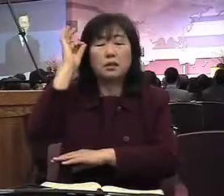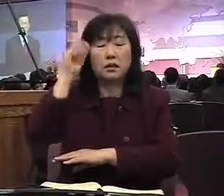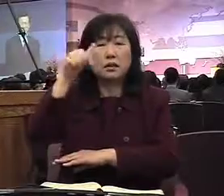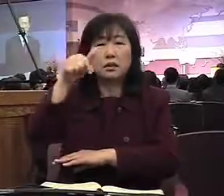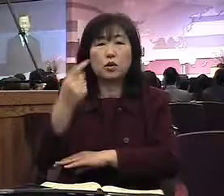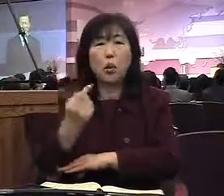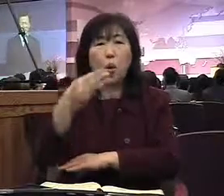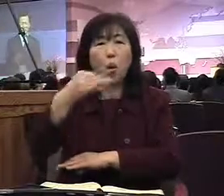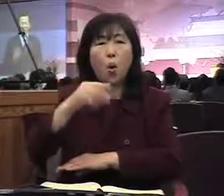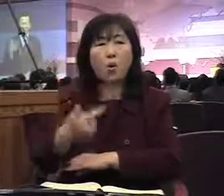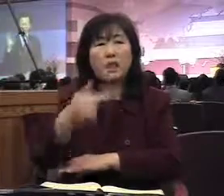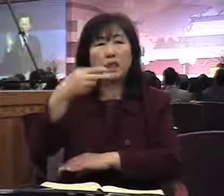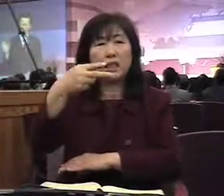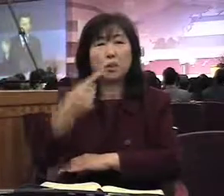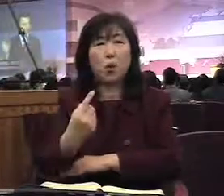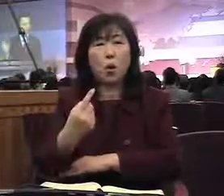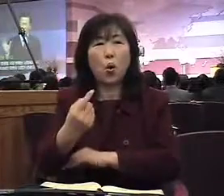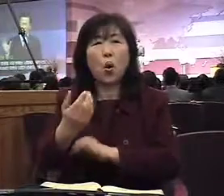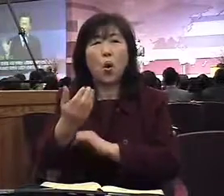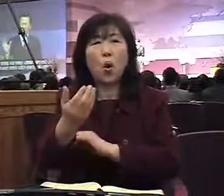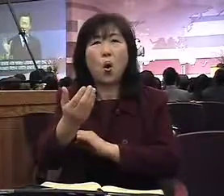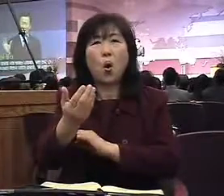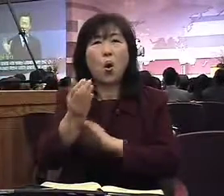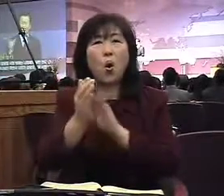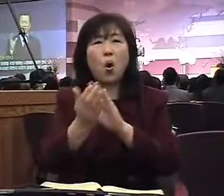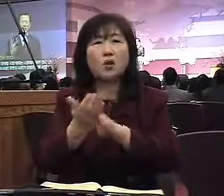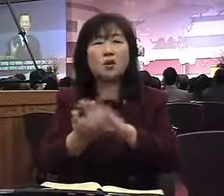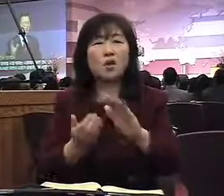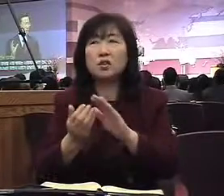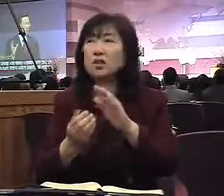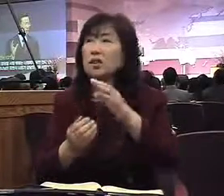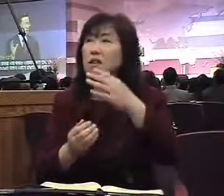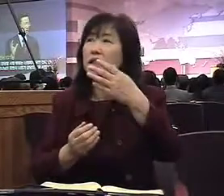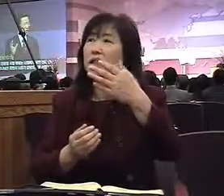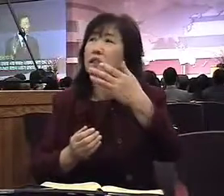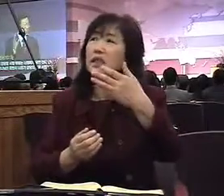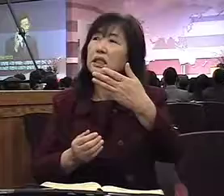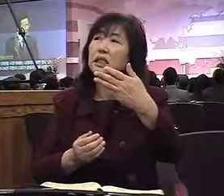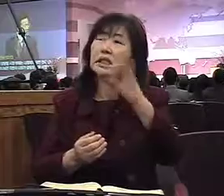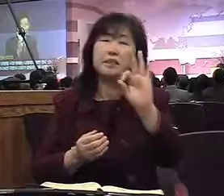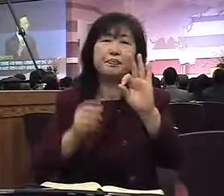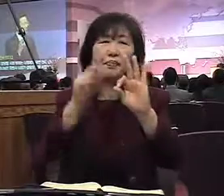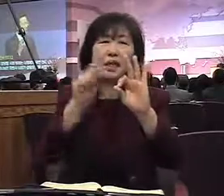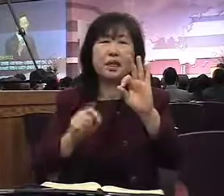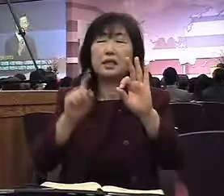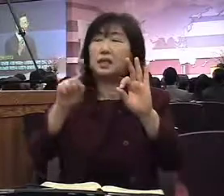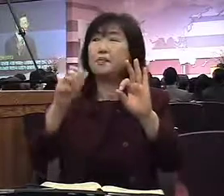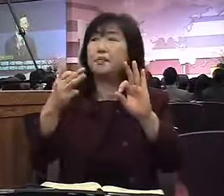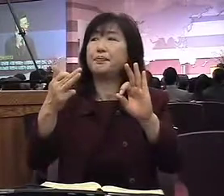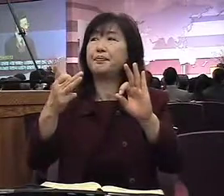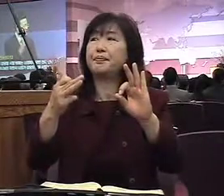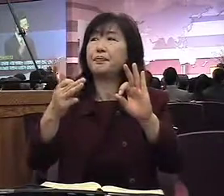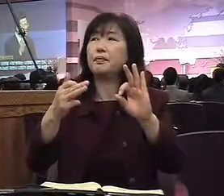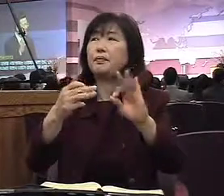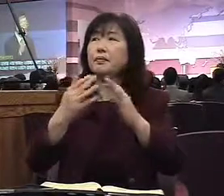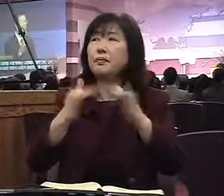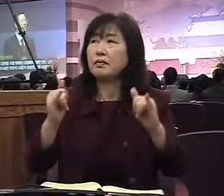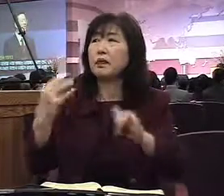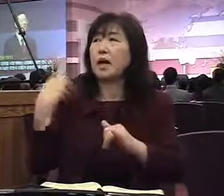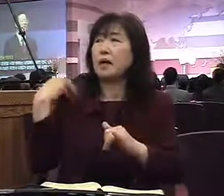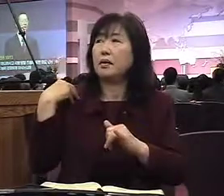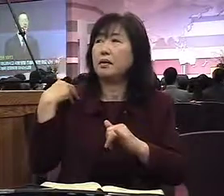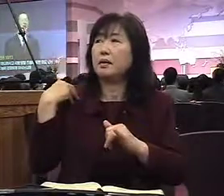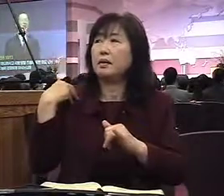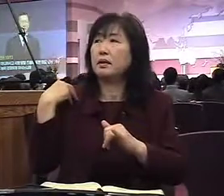고린도전서 10장 13절 사람이 감당할 시험 밖에는 너희에게 강한 것이 없다. 오직 하나님을 믿으세요. 너희가 감당치